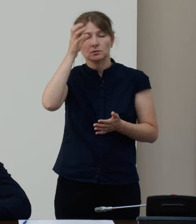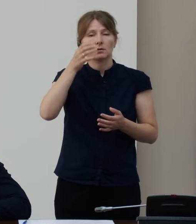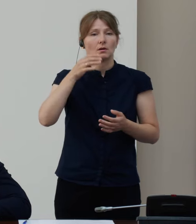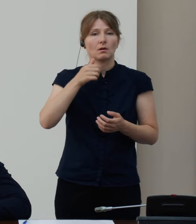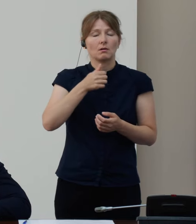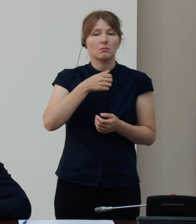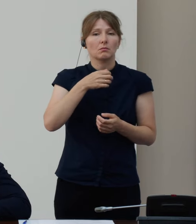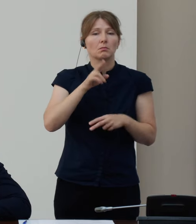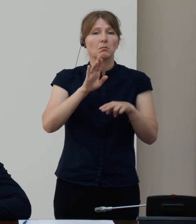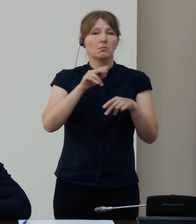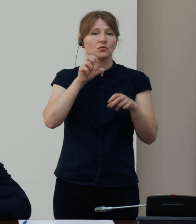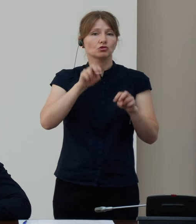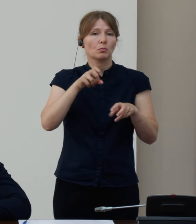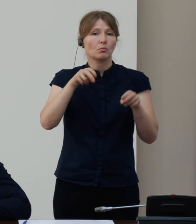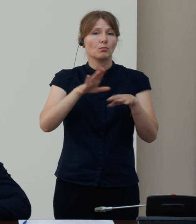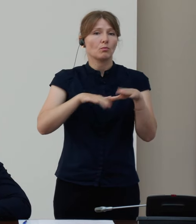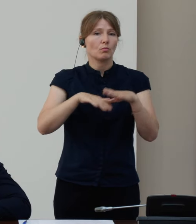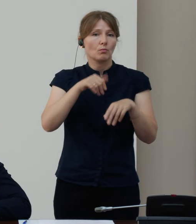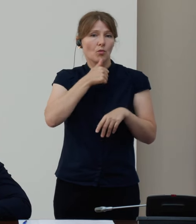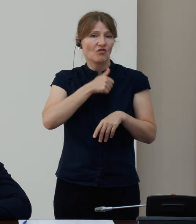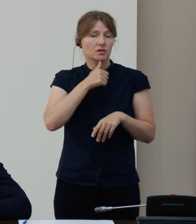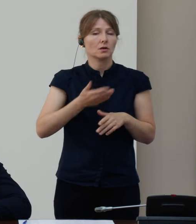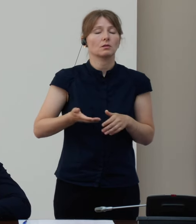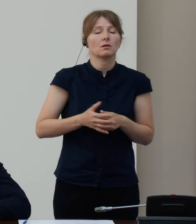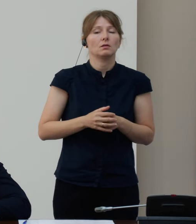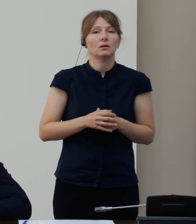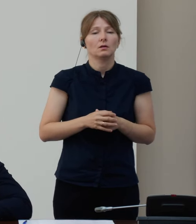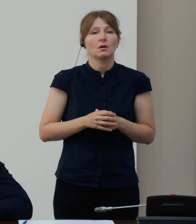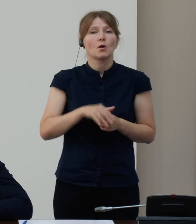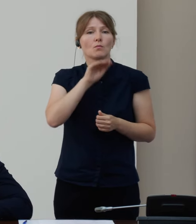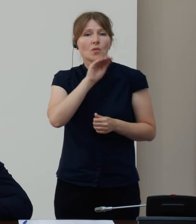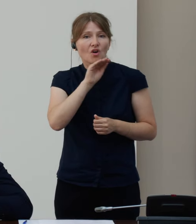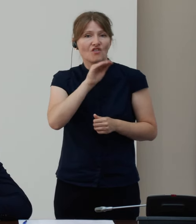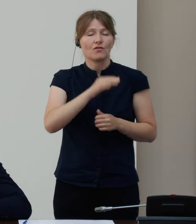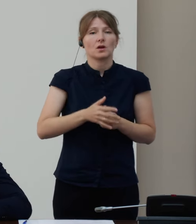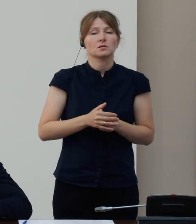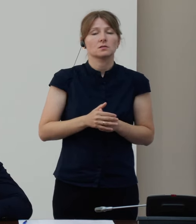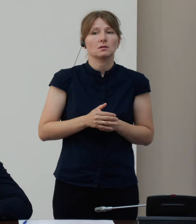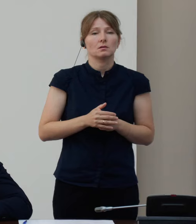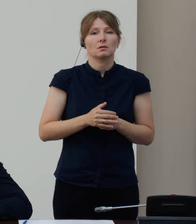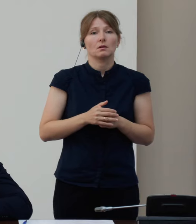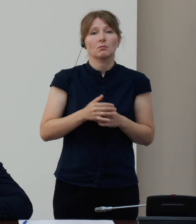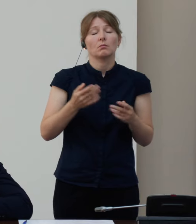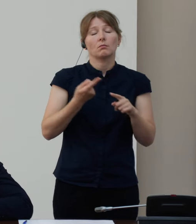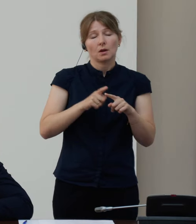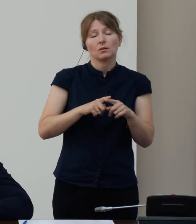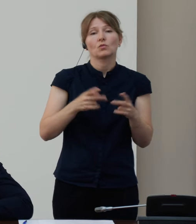competențele și să deprindă competențe noi. Deci noi tot lucrul acesta trebuie să-l construim